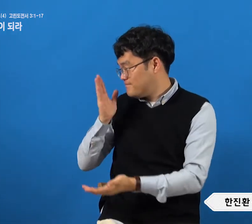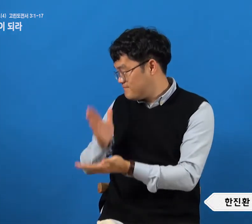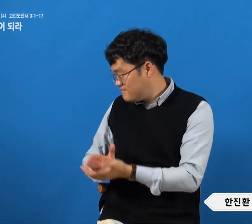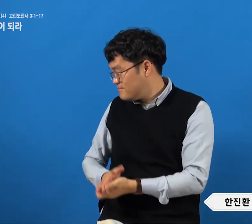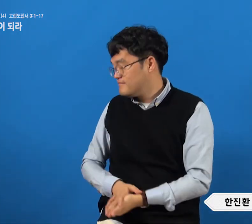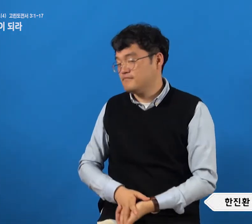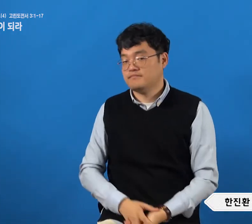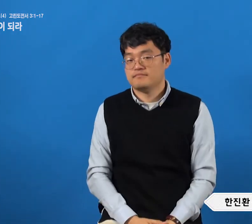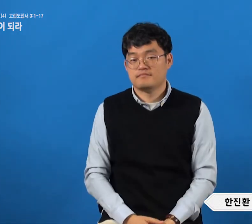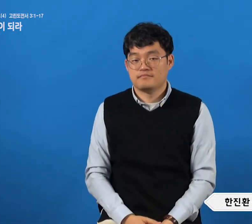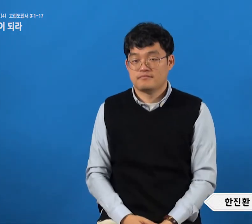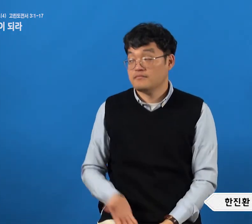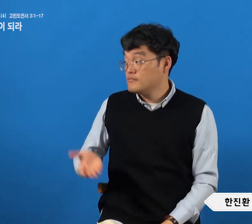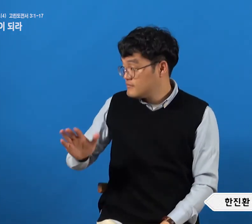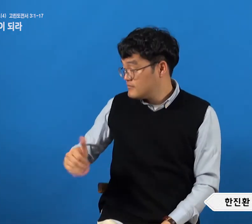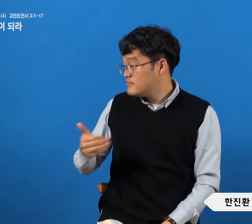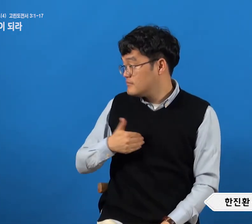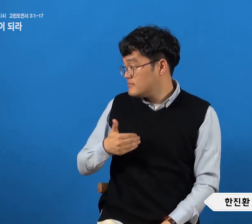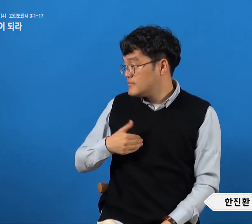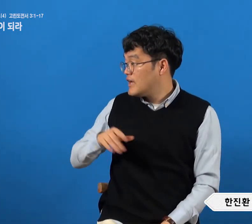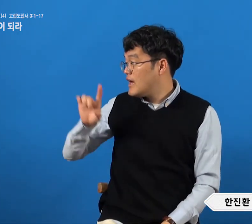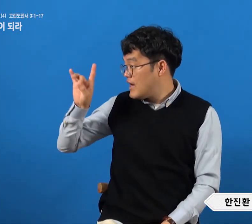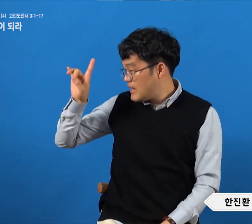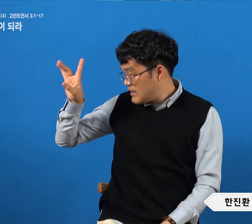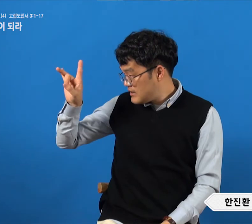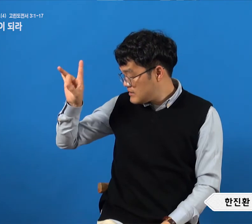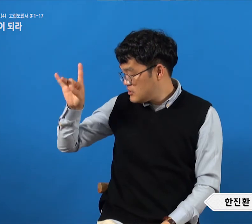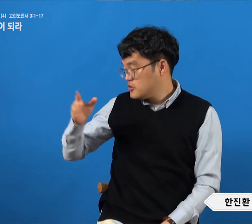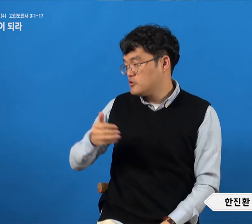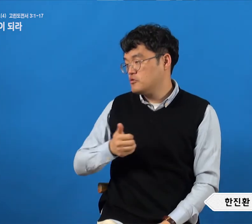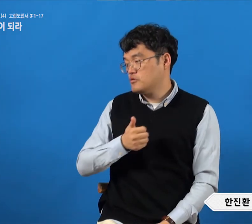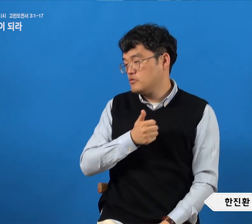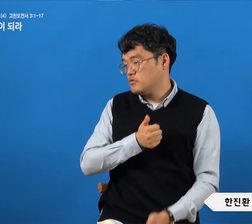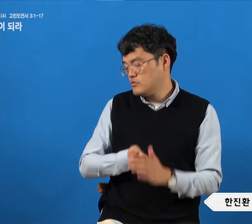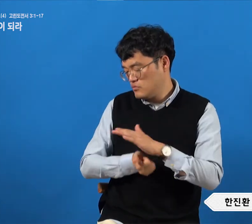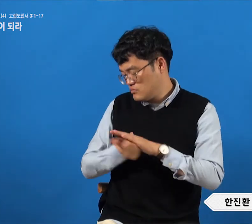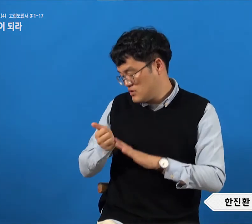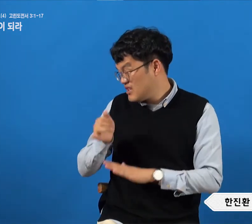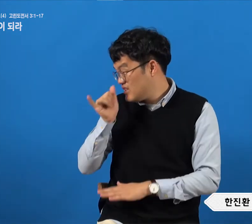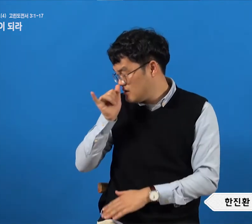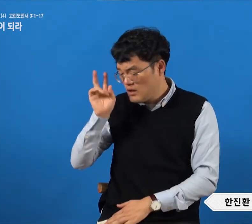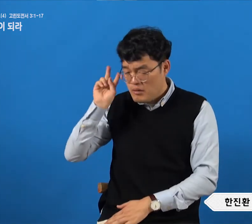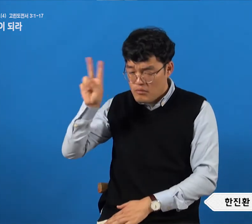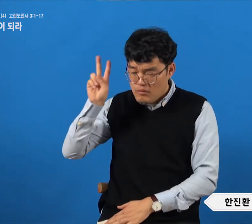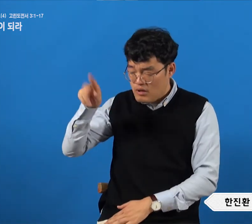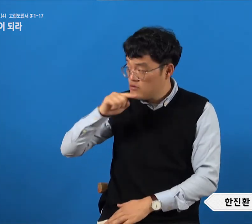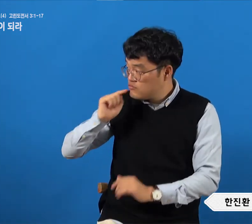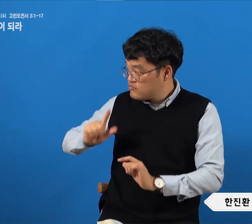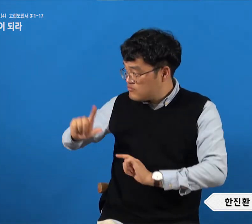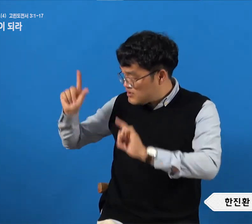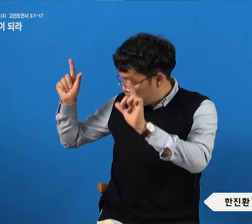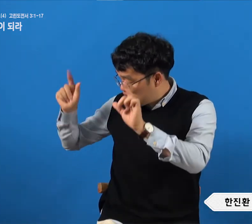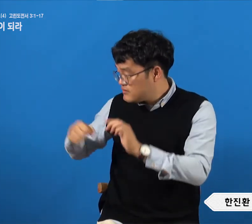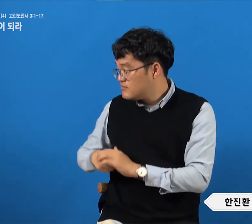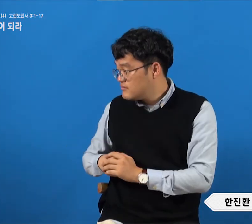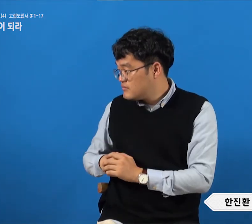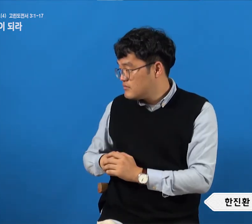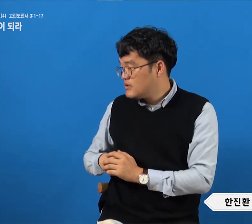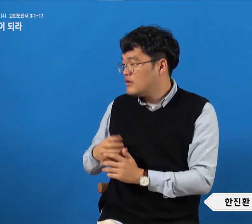됩니다. 그런데 저에게 한 가지 소원이 있다면, 내일 모레가 주일이지